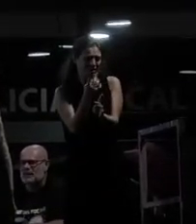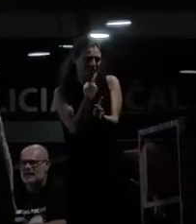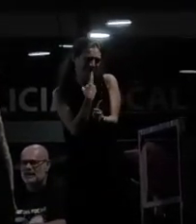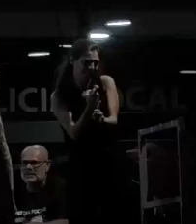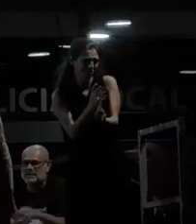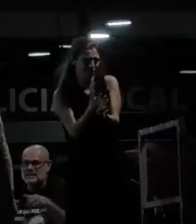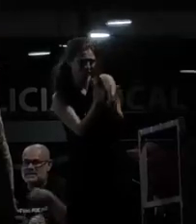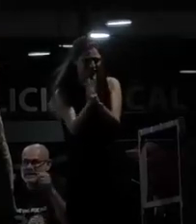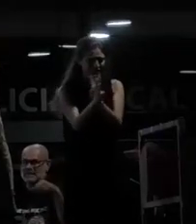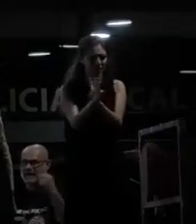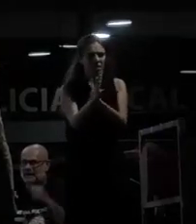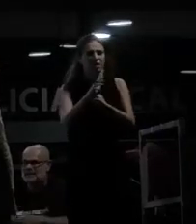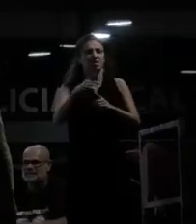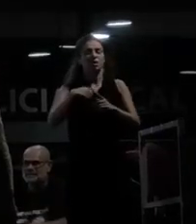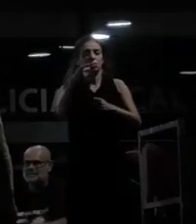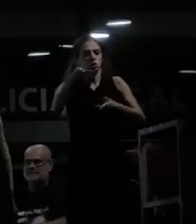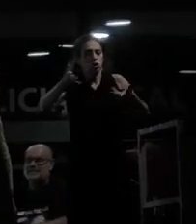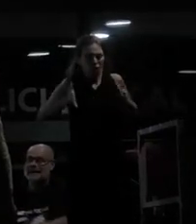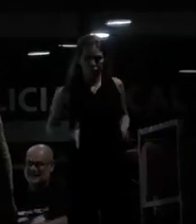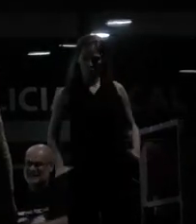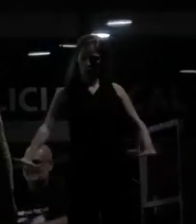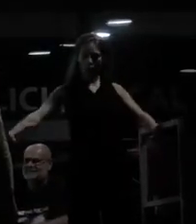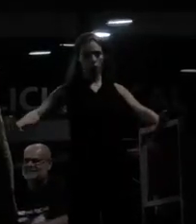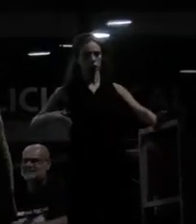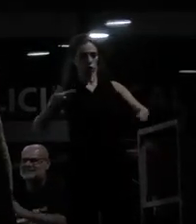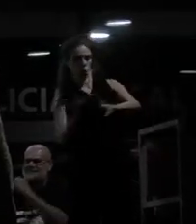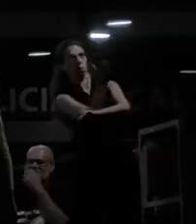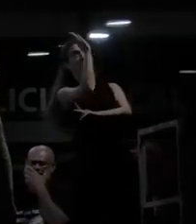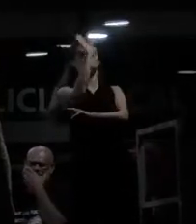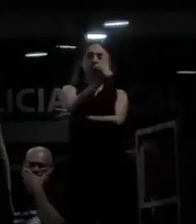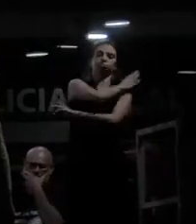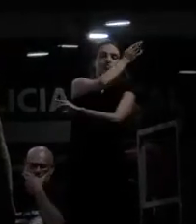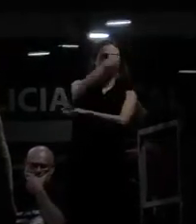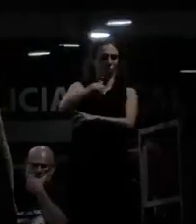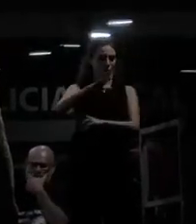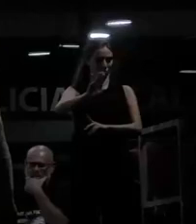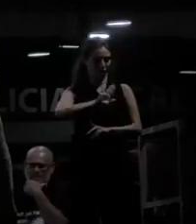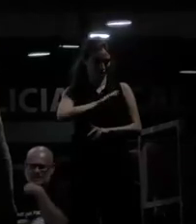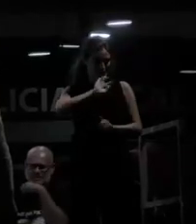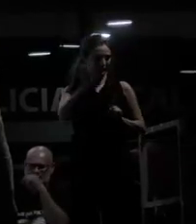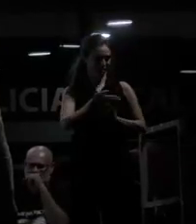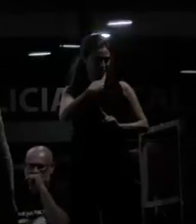I també esquivant les vostres llargues faldilles que ens freguen aquests grans caps que tenim.